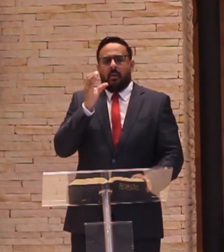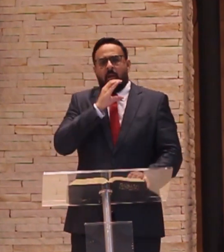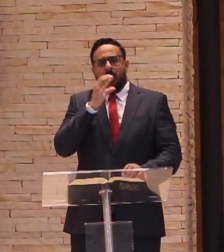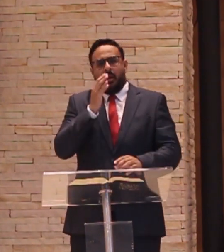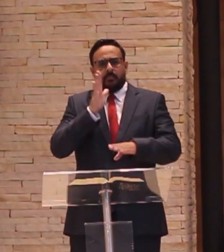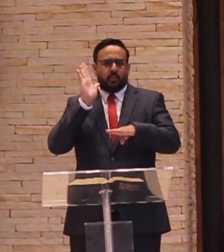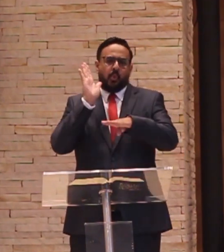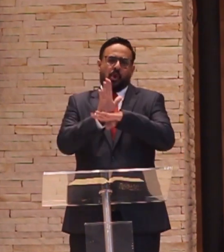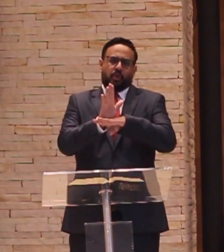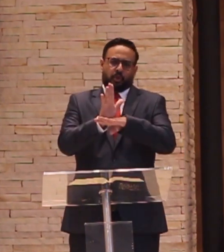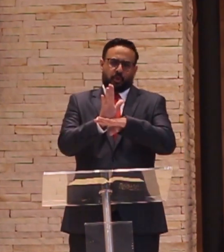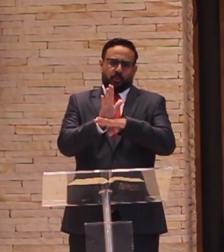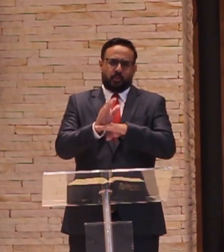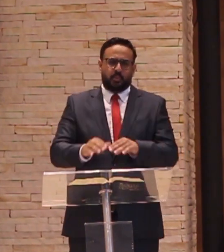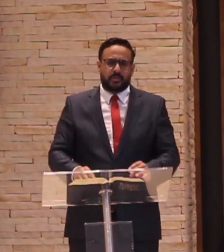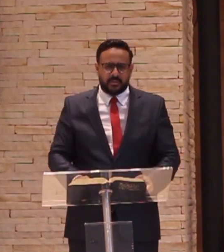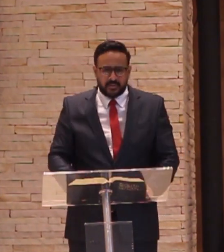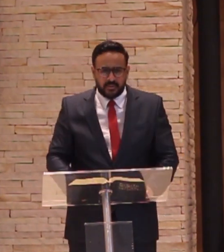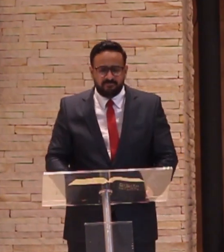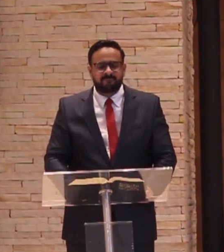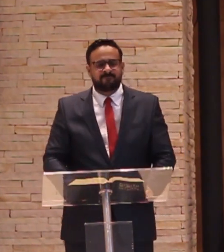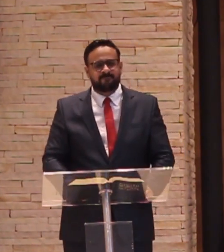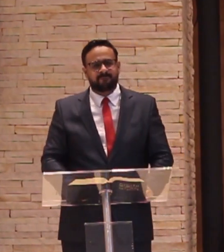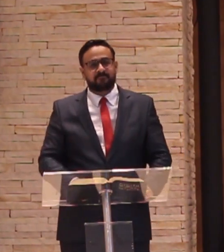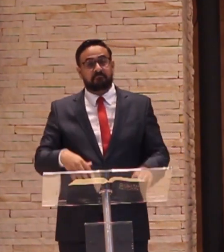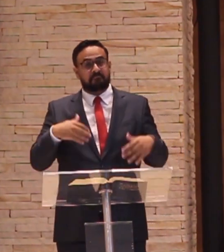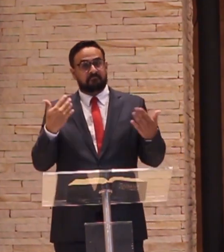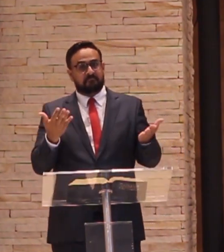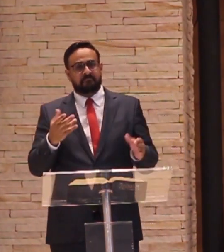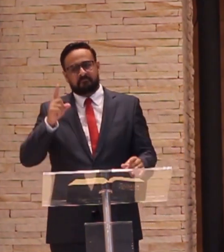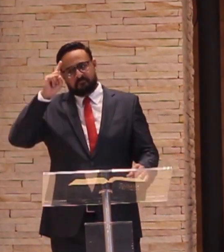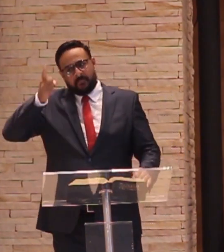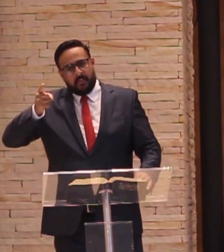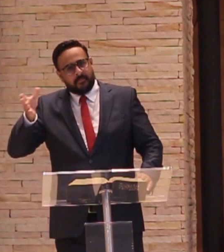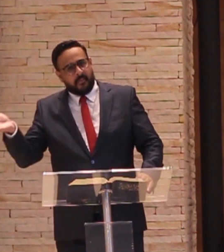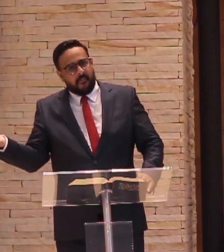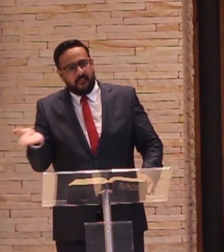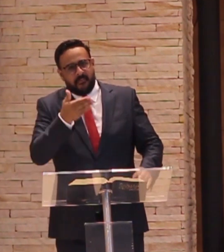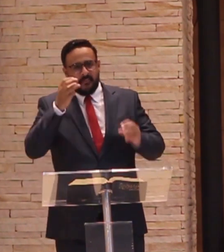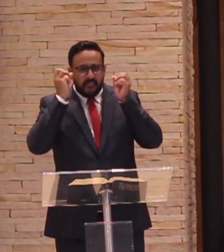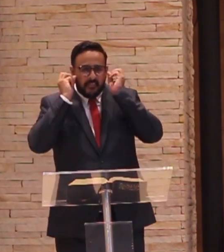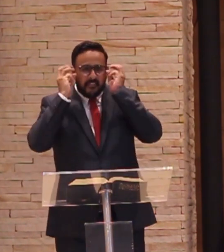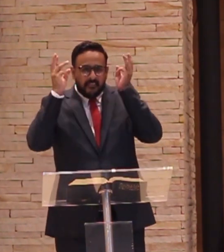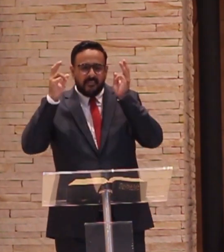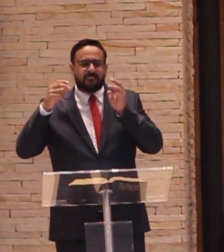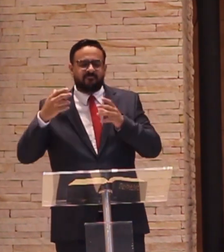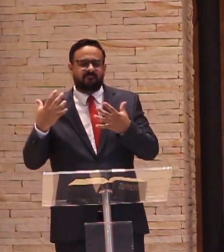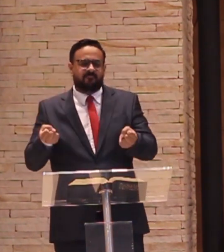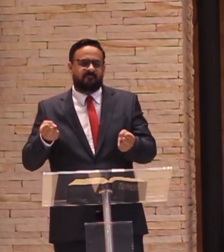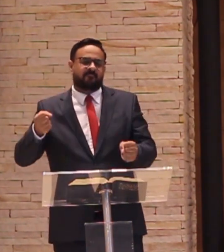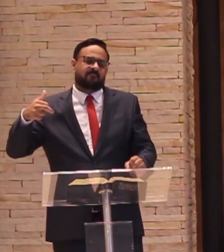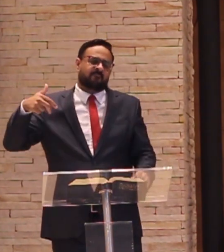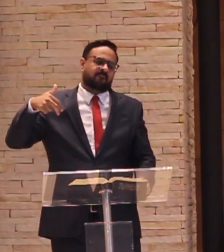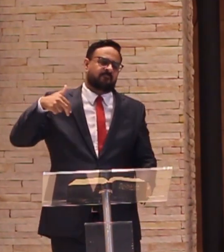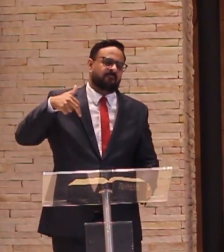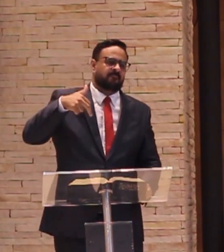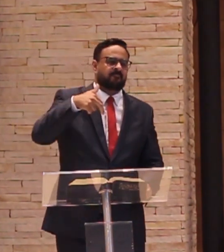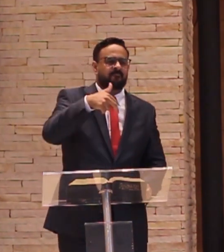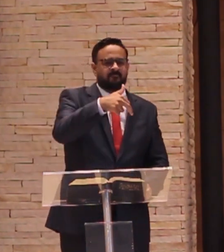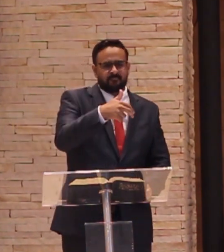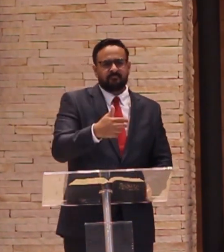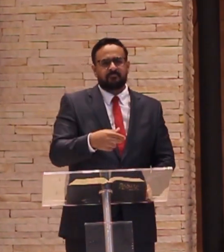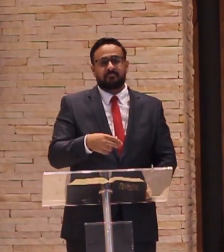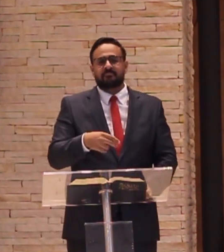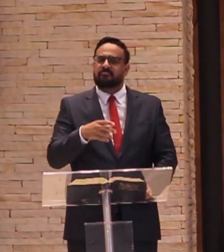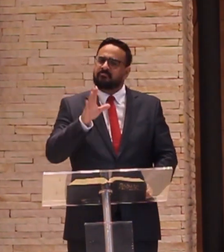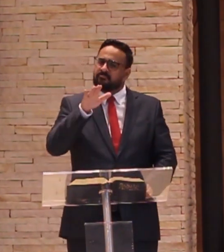gemiam. A Bíblia deixa bem claro de que eles estavam com urgência buscando a ajuda de Deus. Assim Deus então